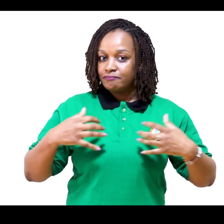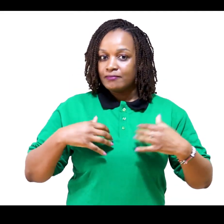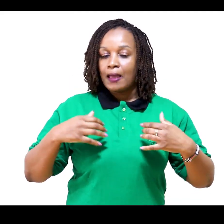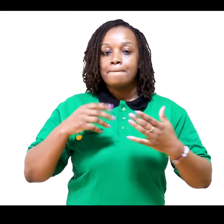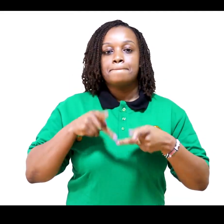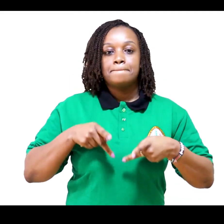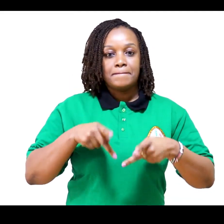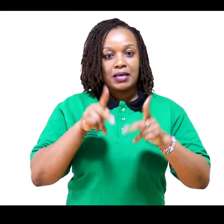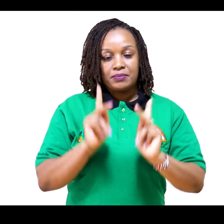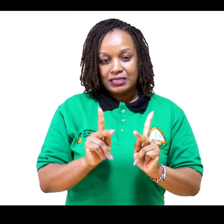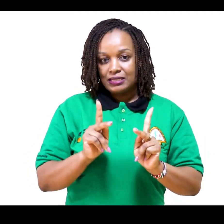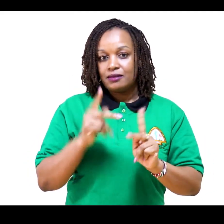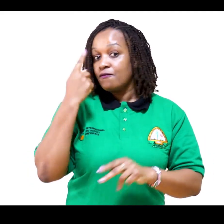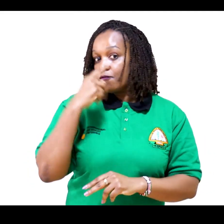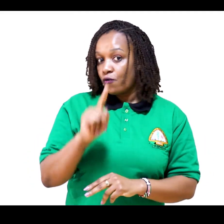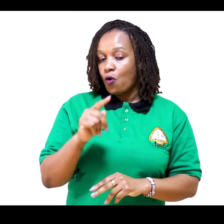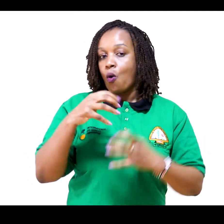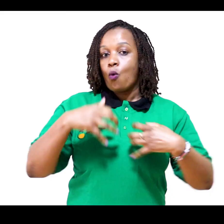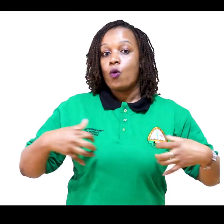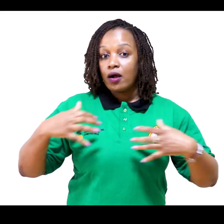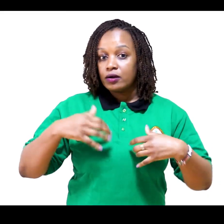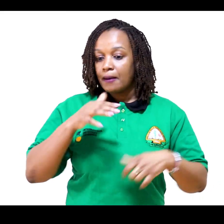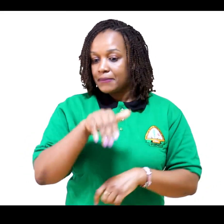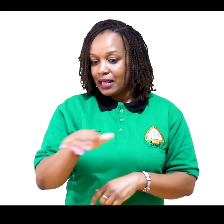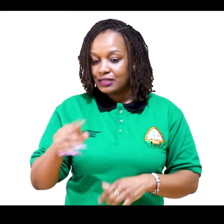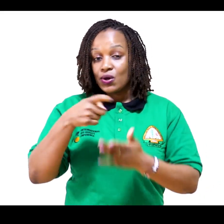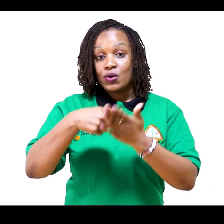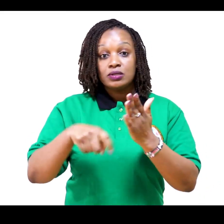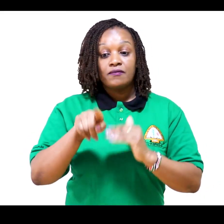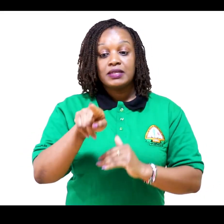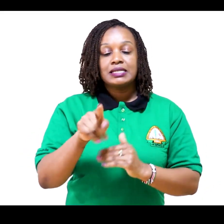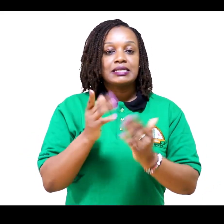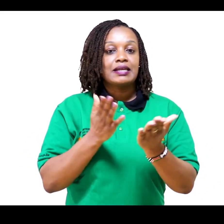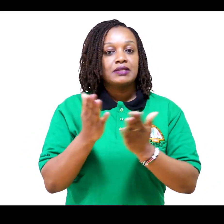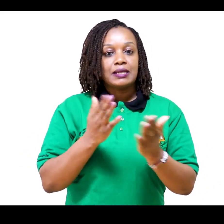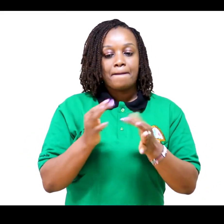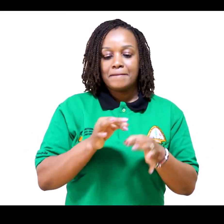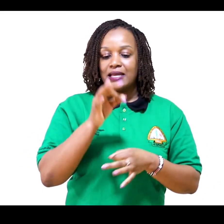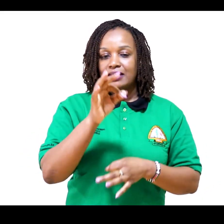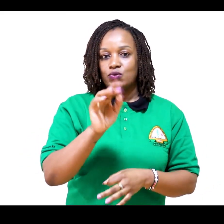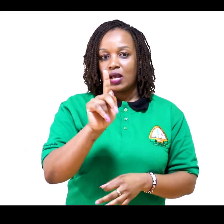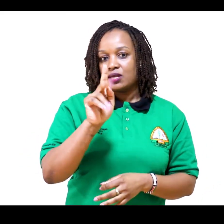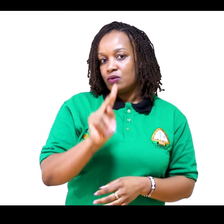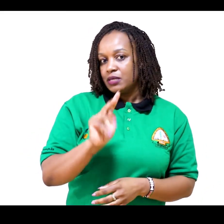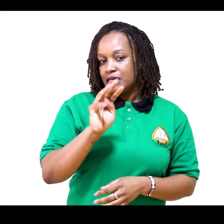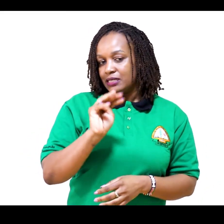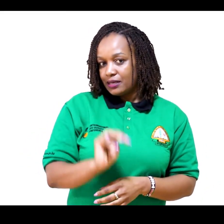Kenya kwa mimea pori. Gharama ya huduma hii ni kama ifuatavyo: maili kwa kilomita shilingi